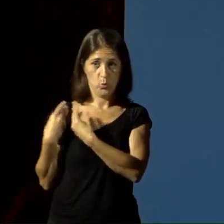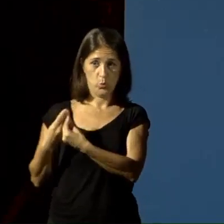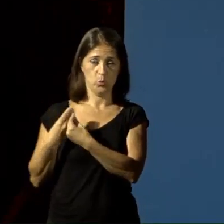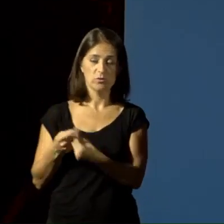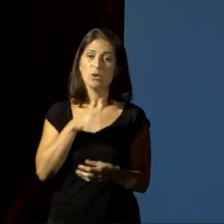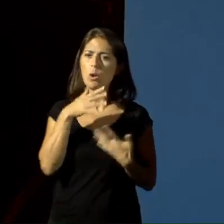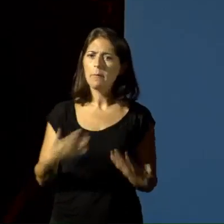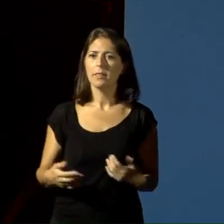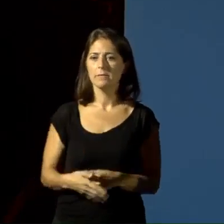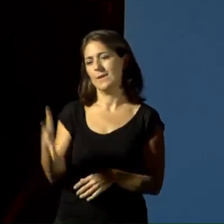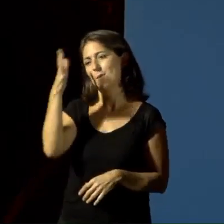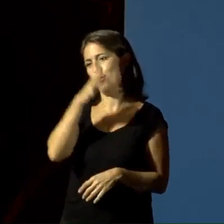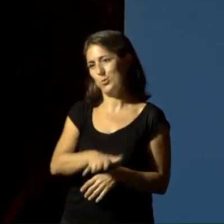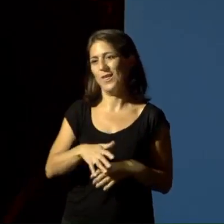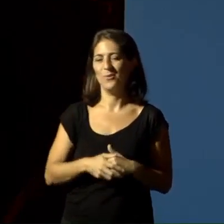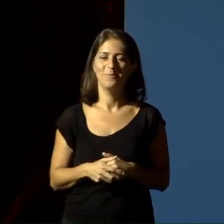Estado procesal.